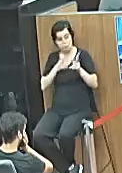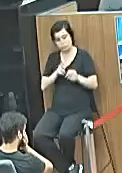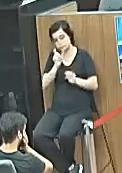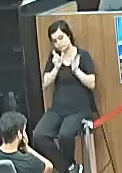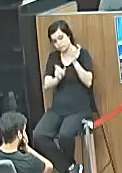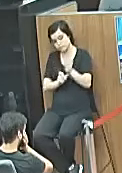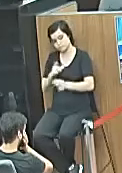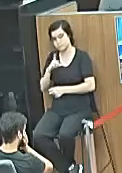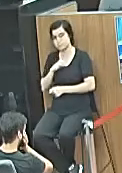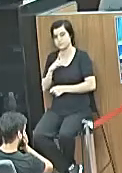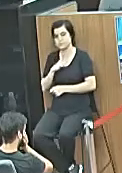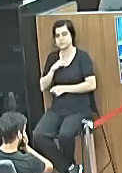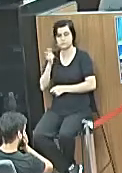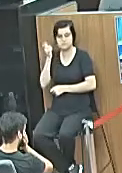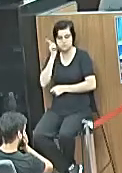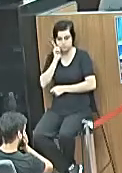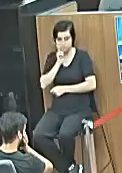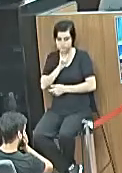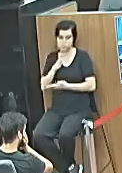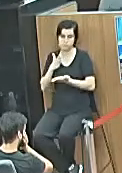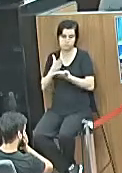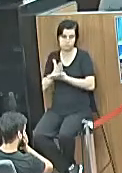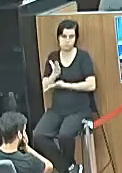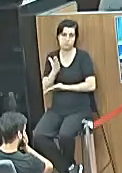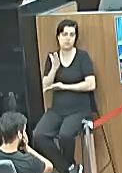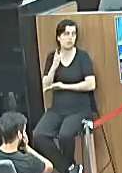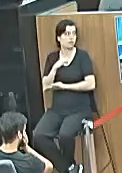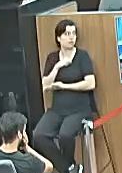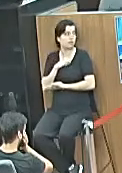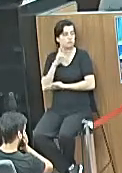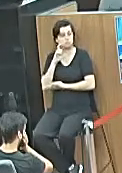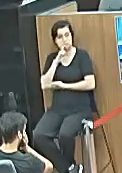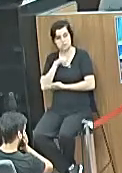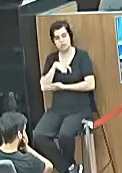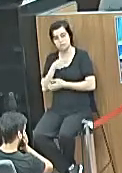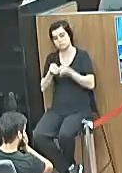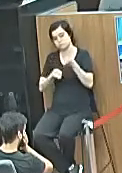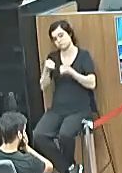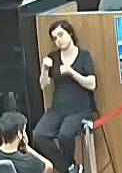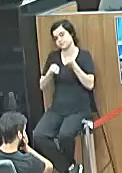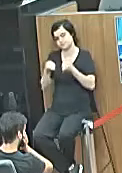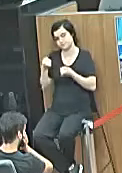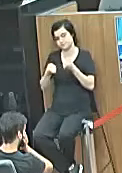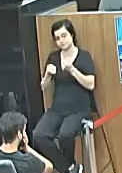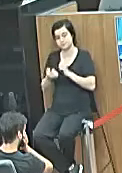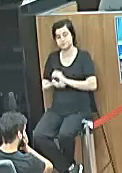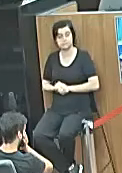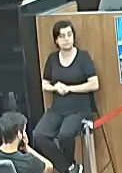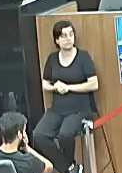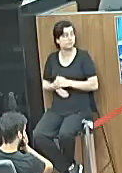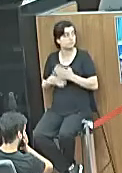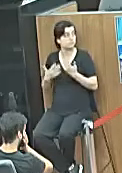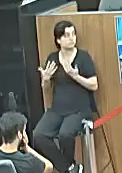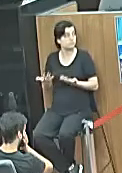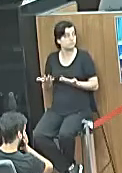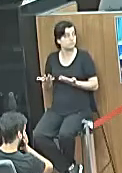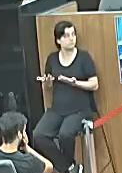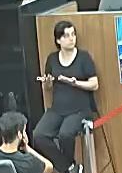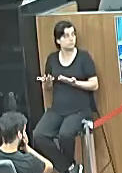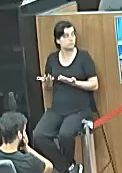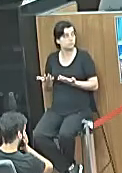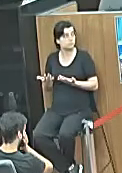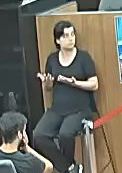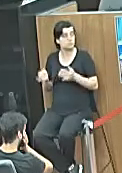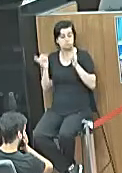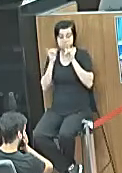e aqueles que têm tirar a sua carta e assim têm acesso a direcção para aqueles que podem passado isso vou falar uma outra